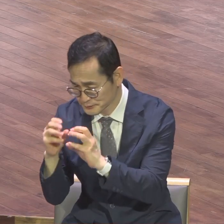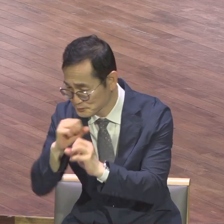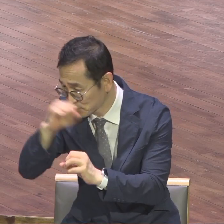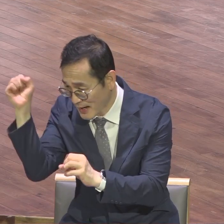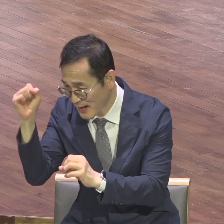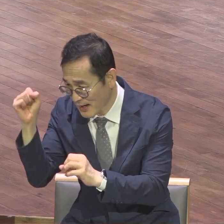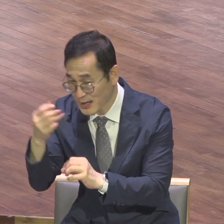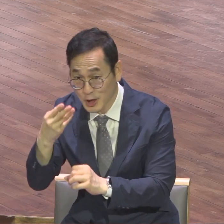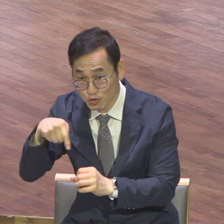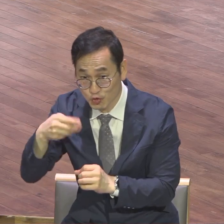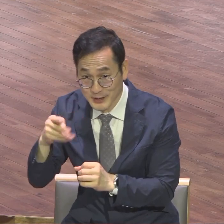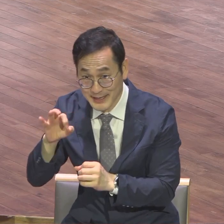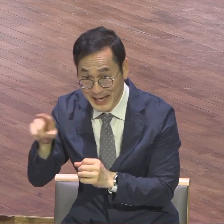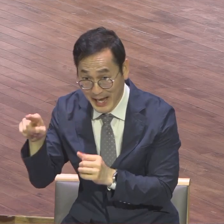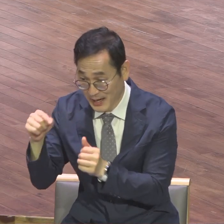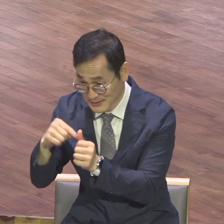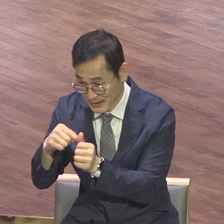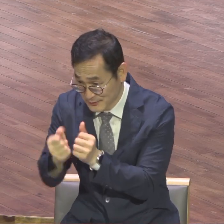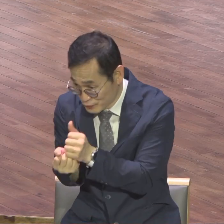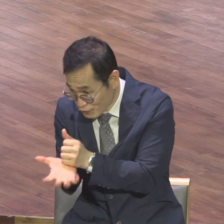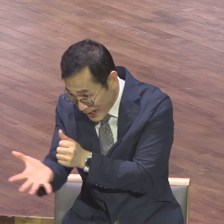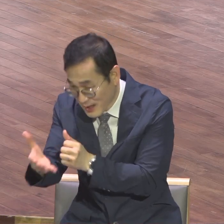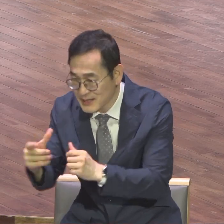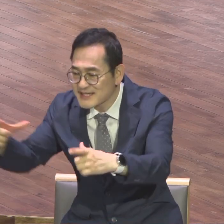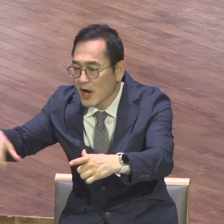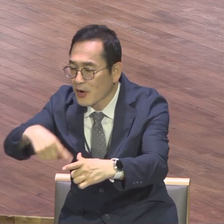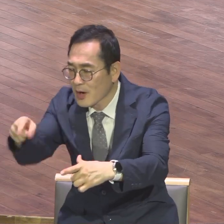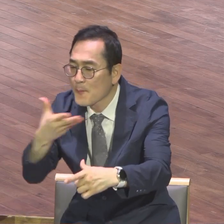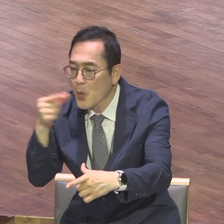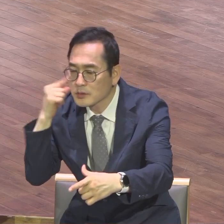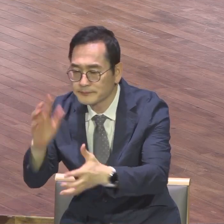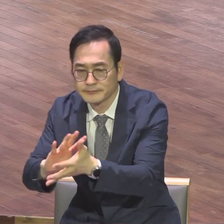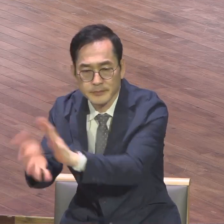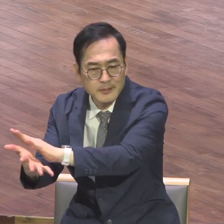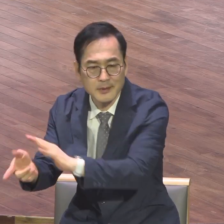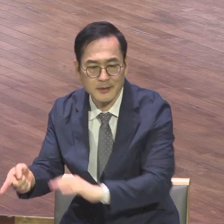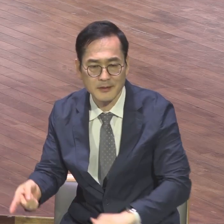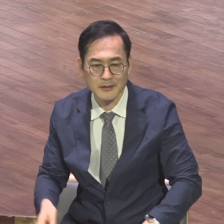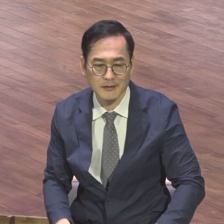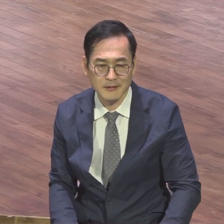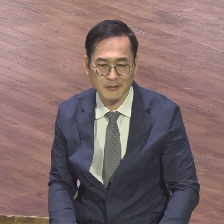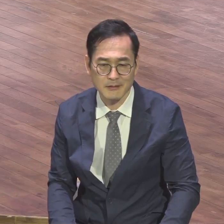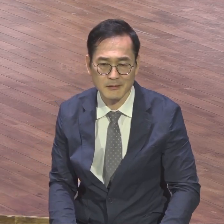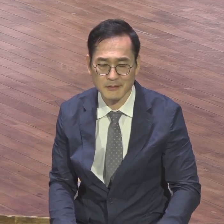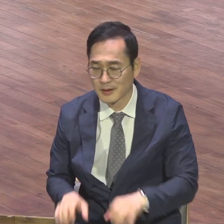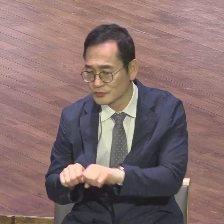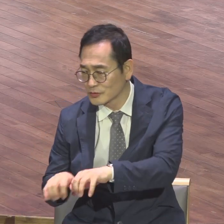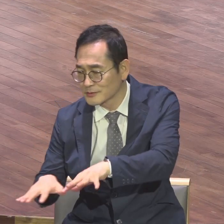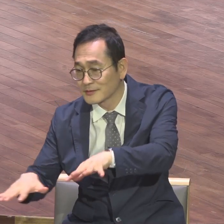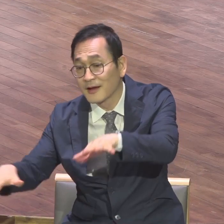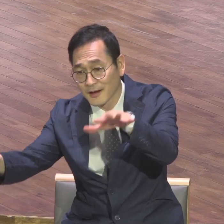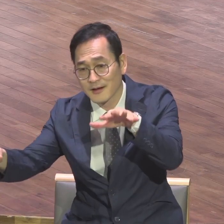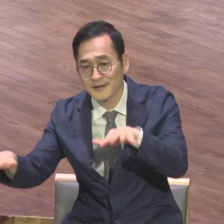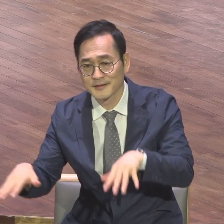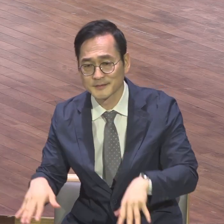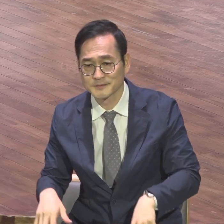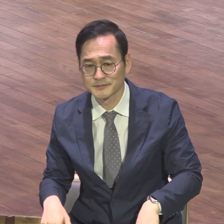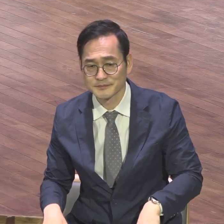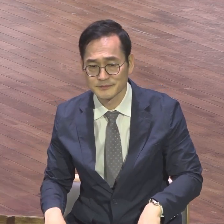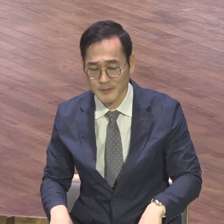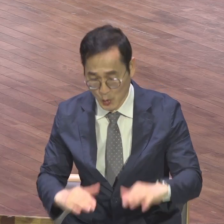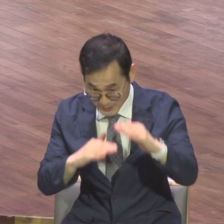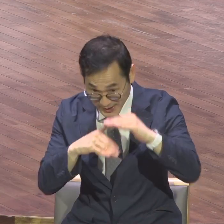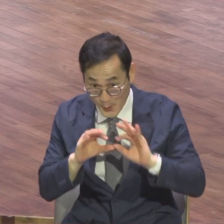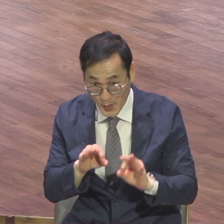그 루디아가 살고 있는 지역 복음화. 지역 복음화를 위해서 나가는 여정이에요. 그 본문에 오늘